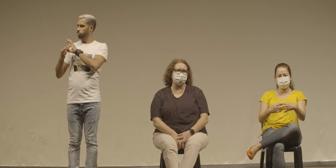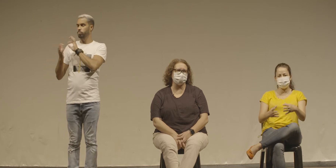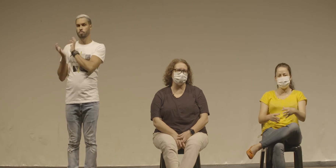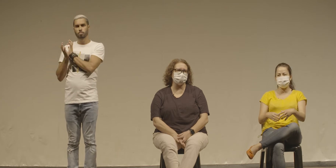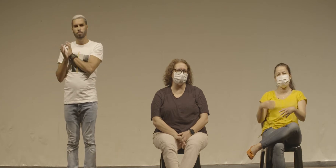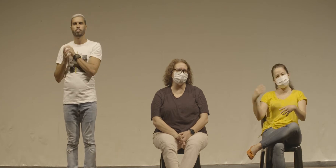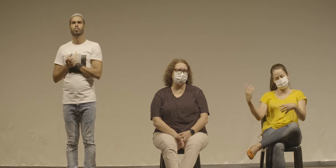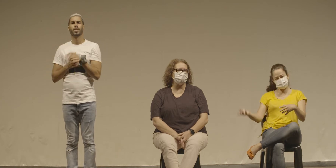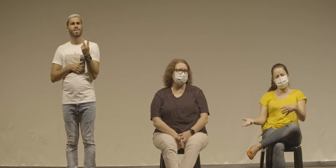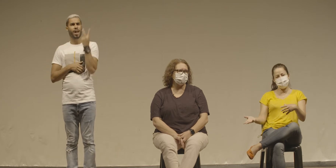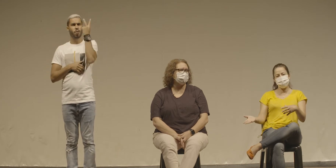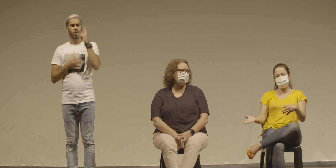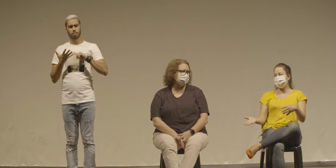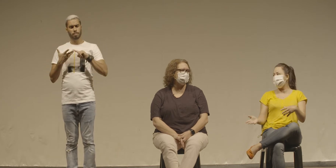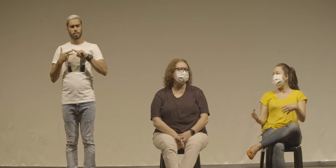valores que são passados.